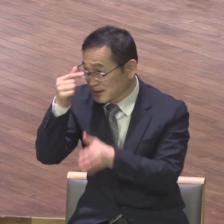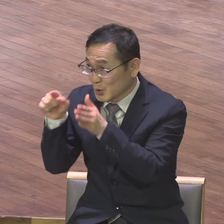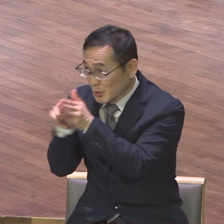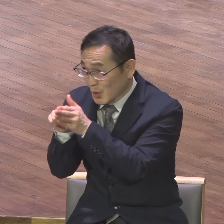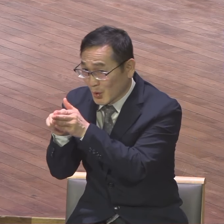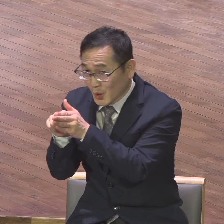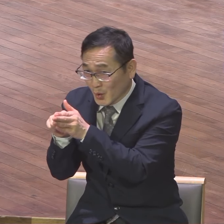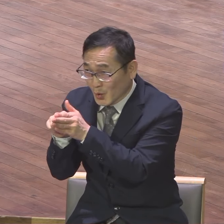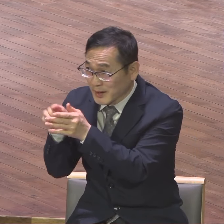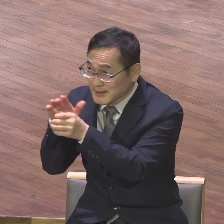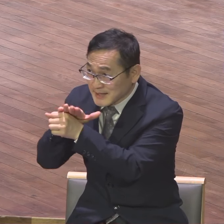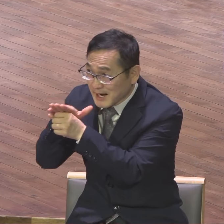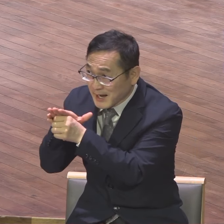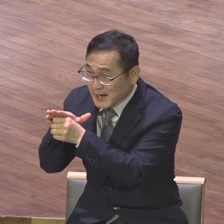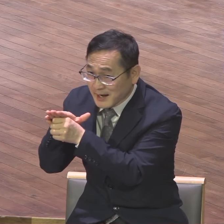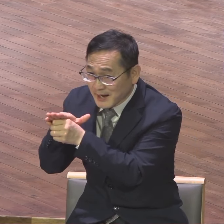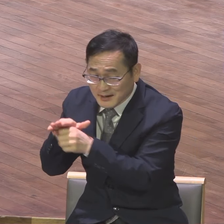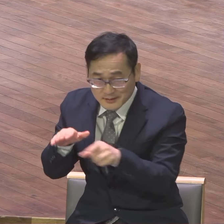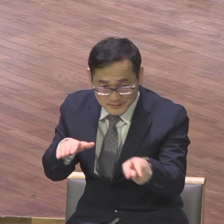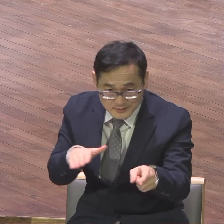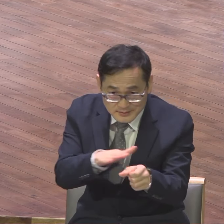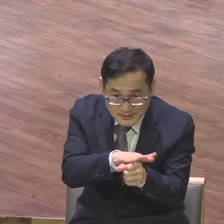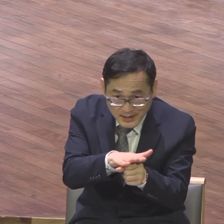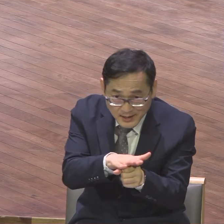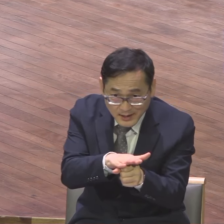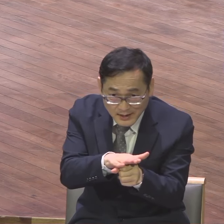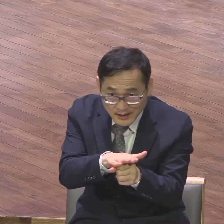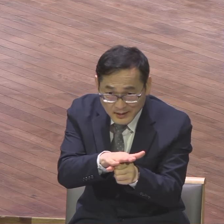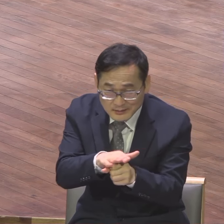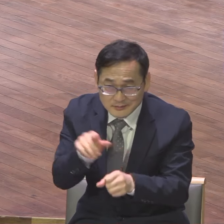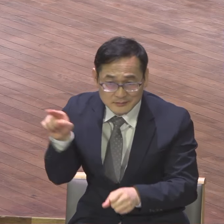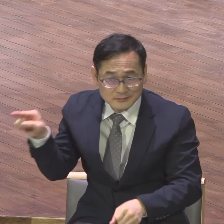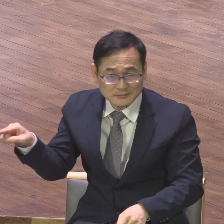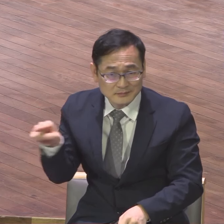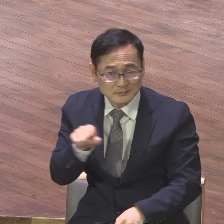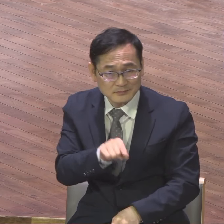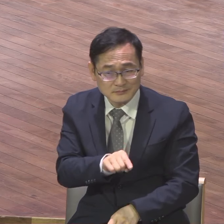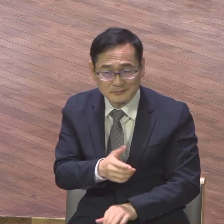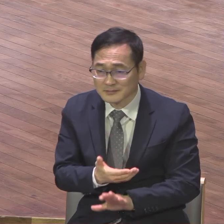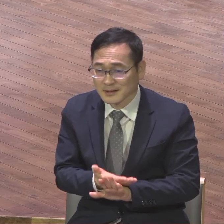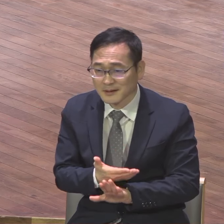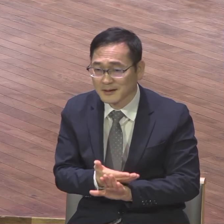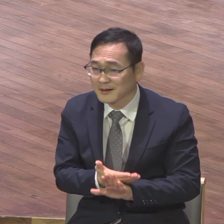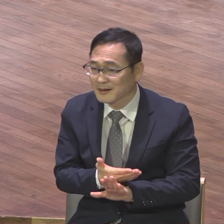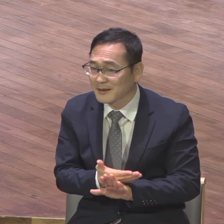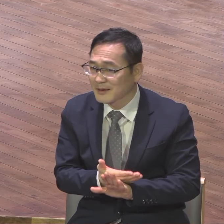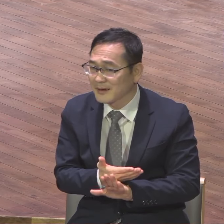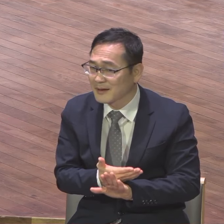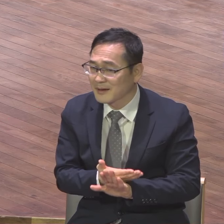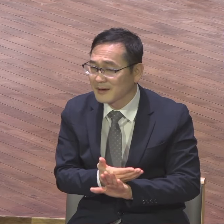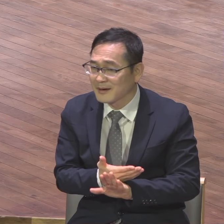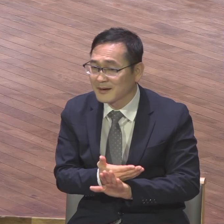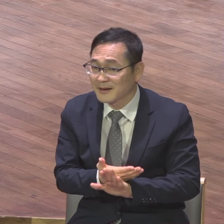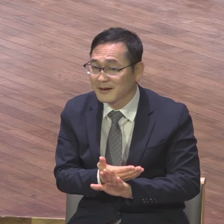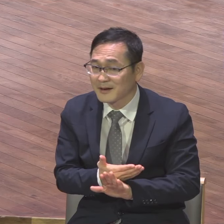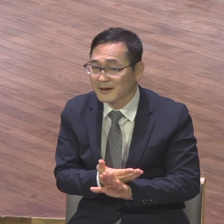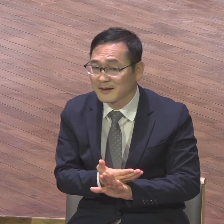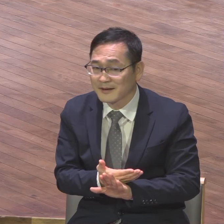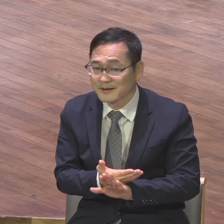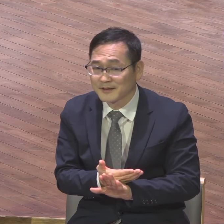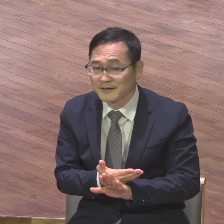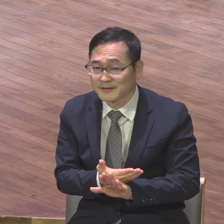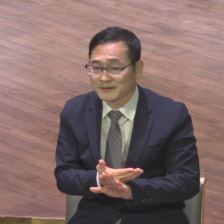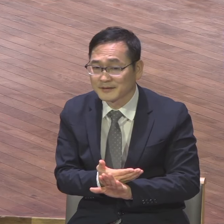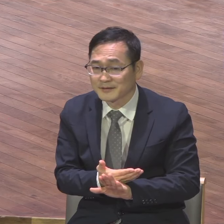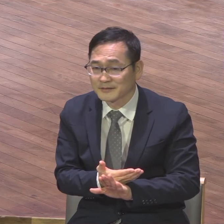기독교가 말하는 사랑의 본질하고는 다릅니다. 기독교가 말하는 사랑의